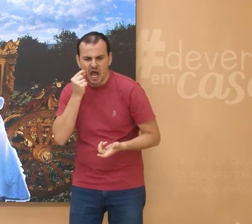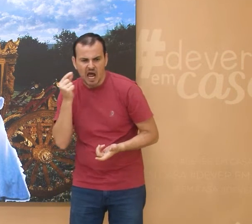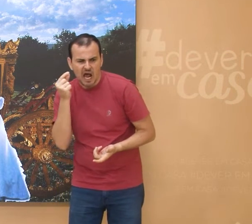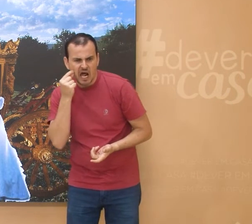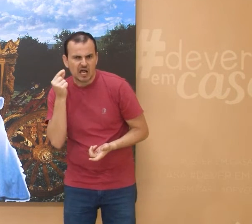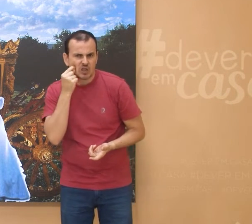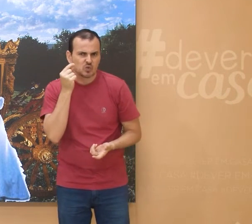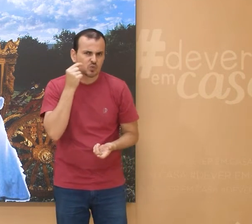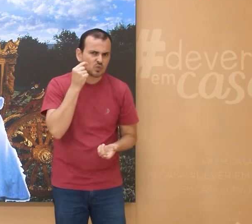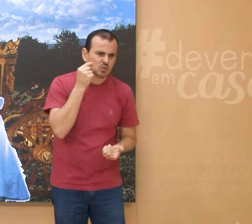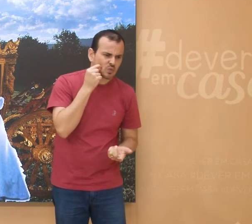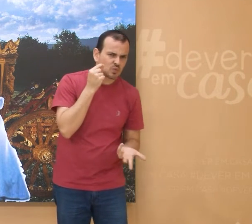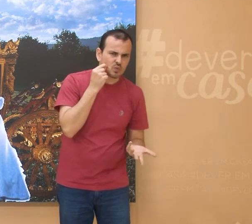O gato